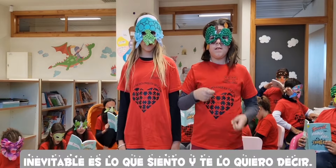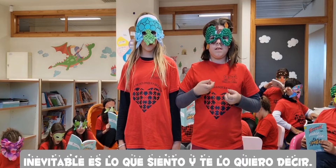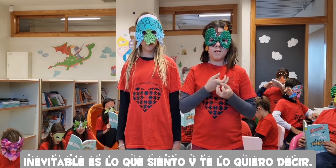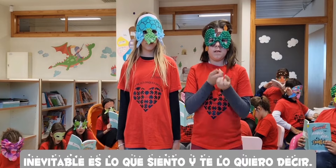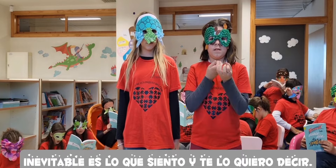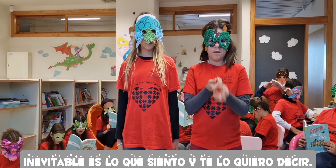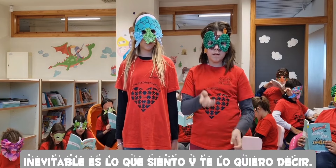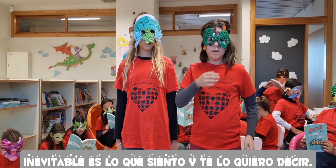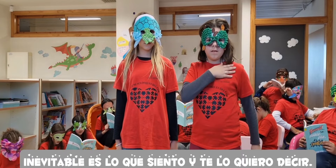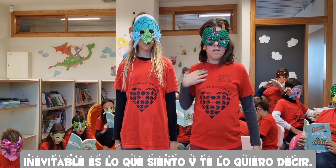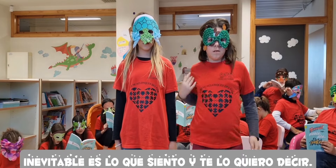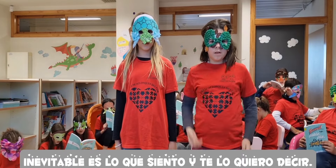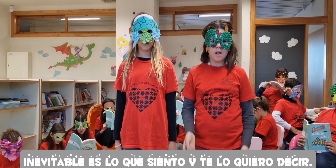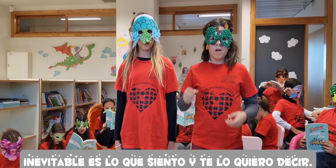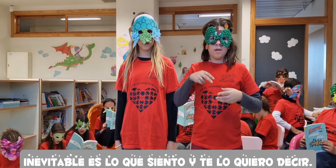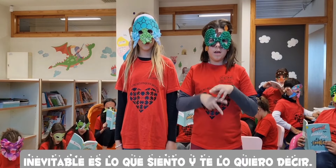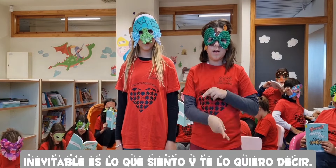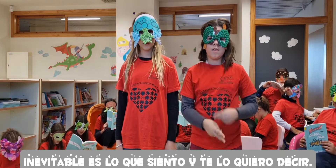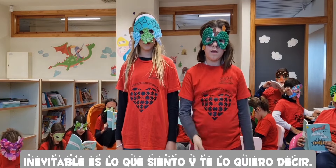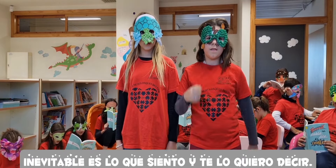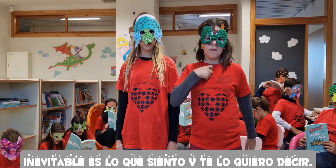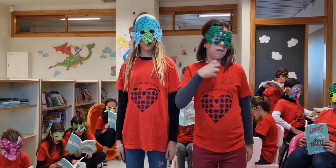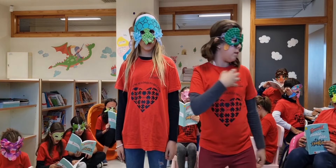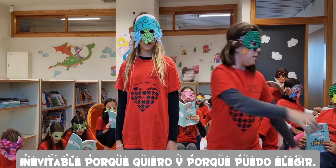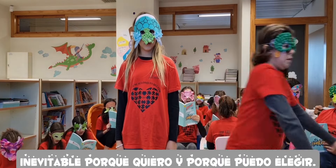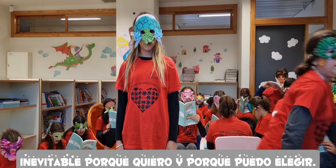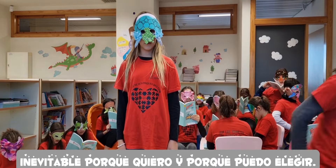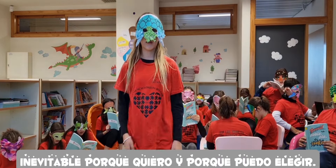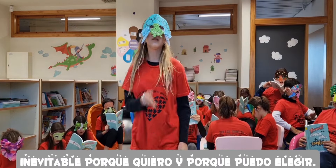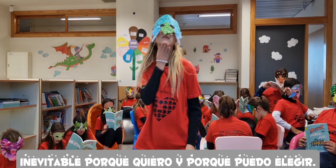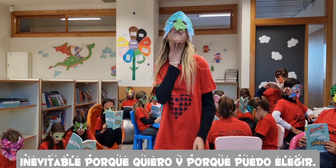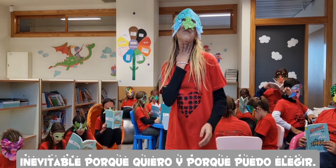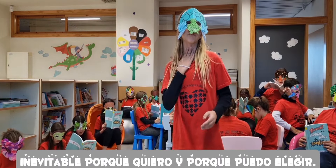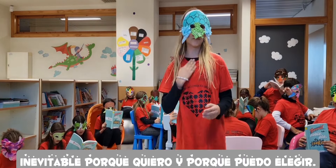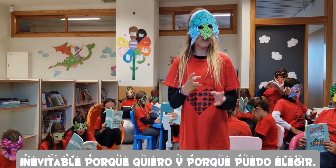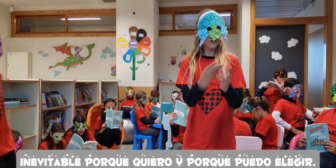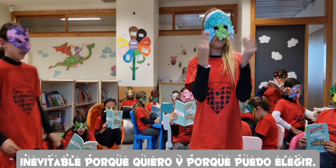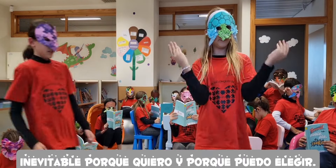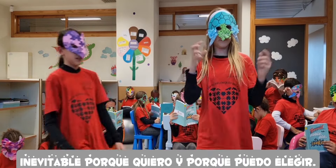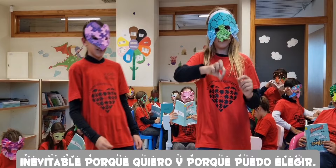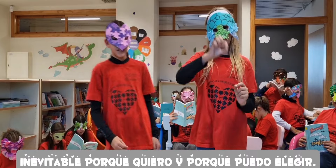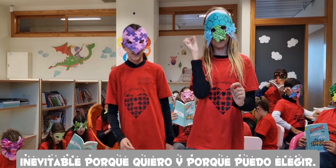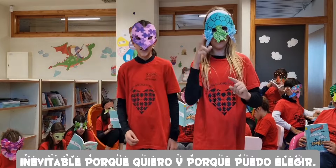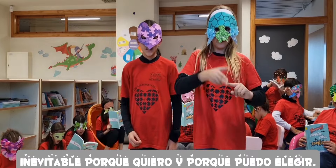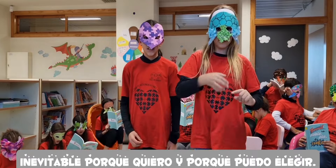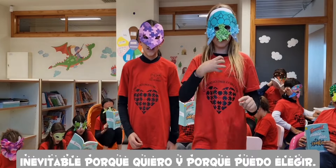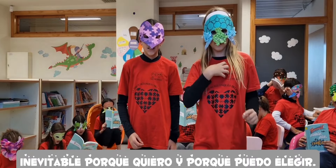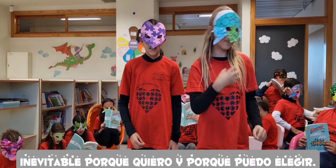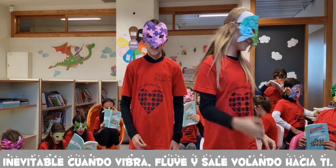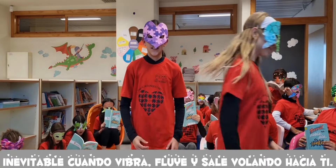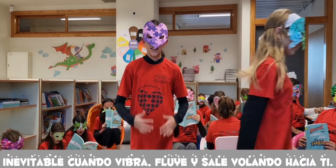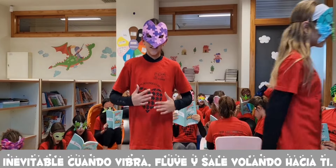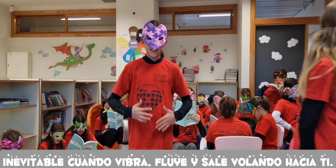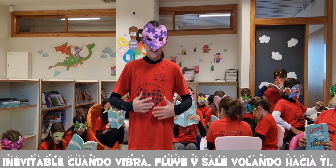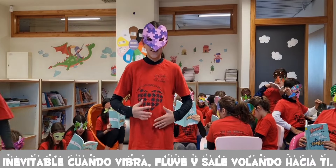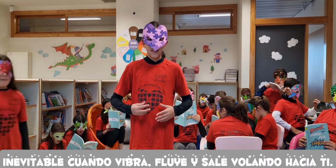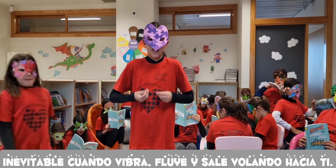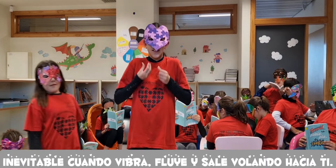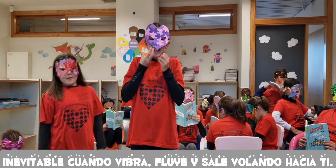Inevitable es lo que siento y te lo quiero decir. Inevitable porque quiero y porque puedo elegir. Inevitable es cuando